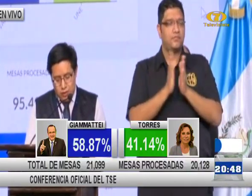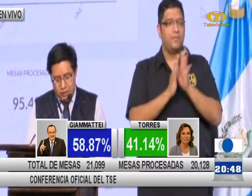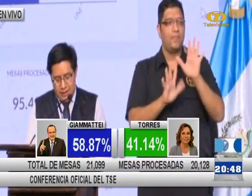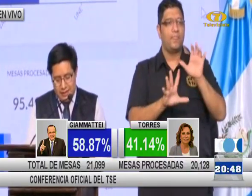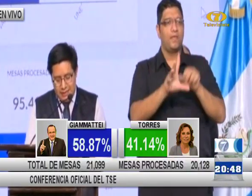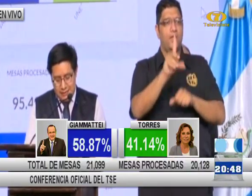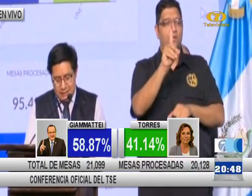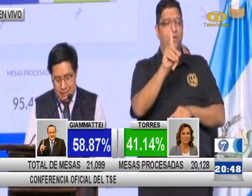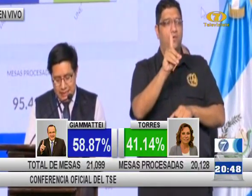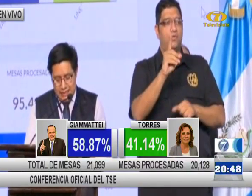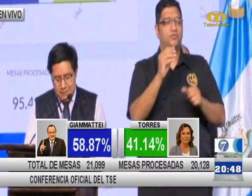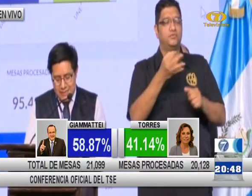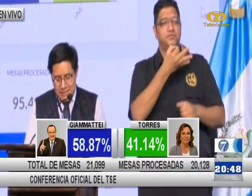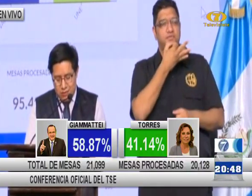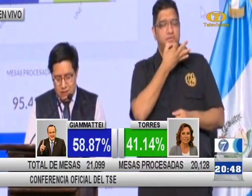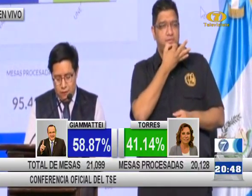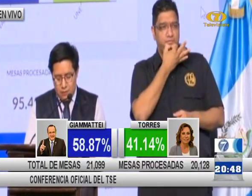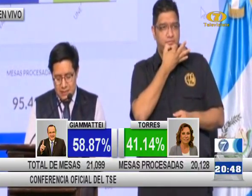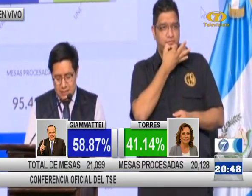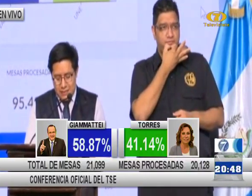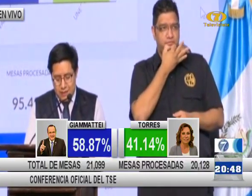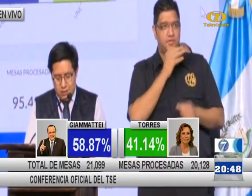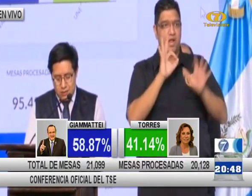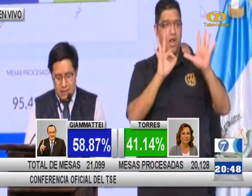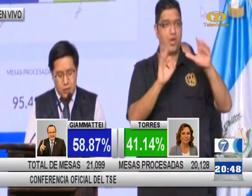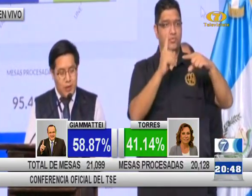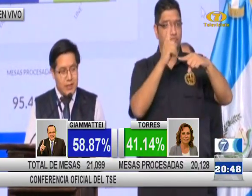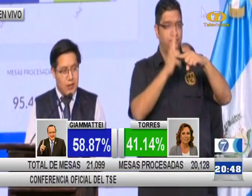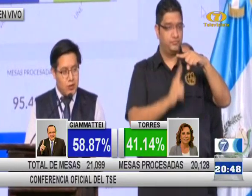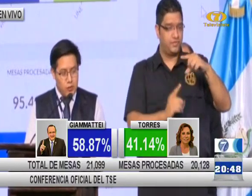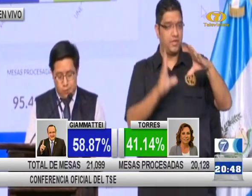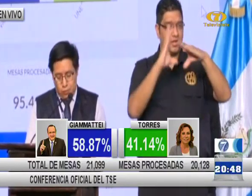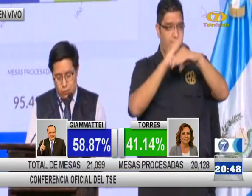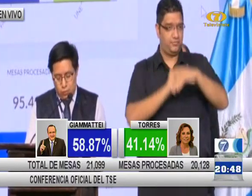las 8:30, y se basan en los informes recibidos del